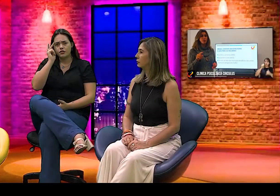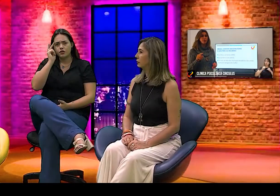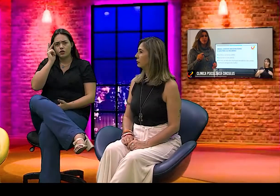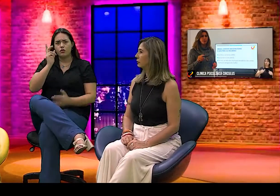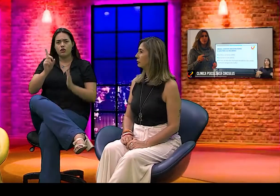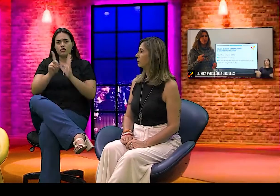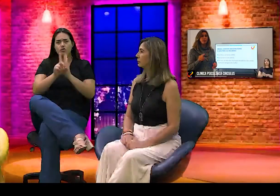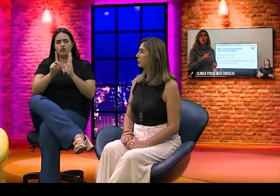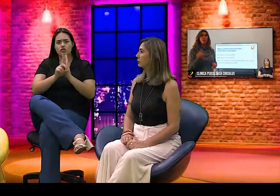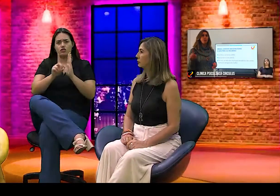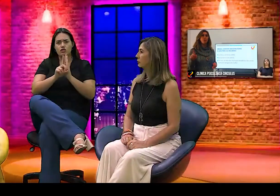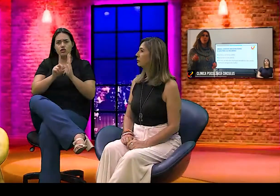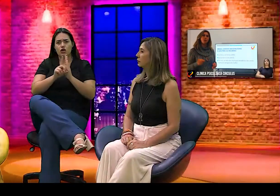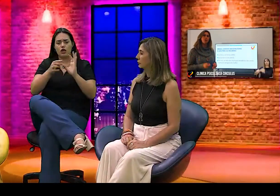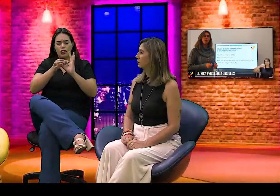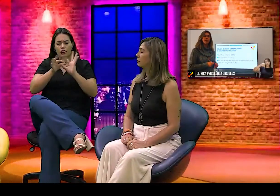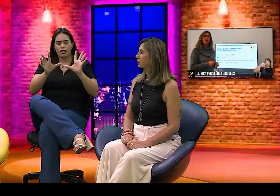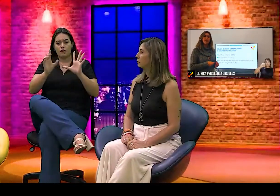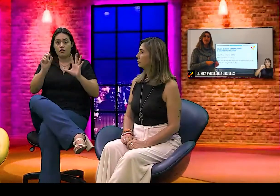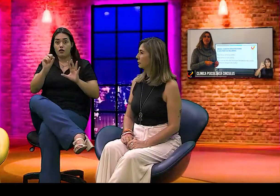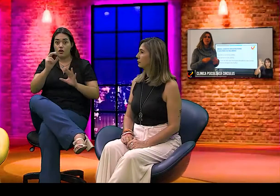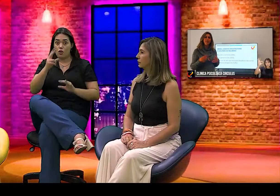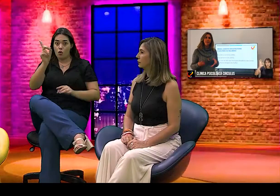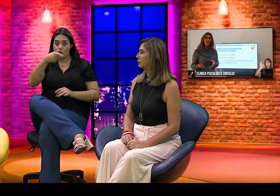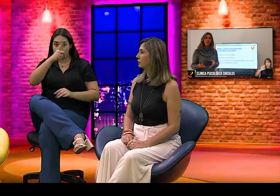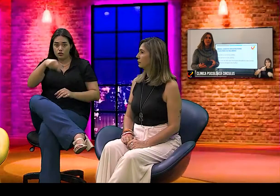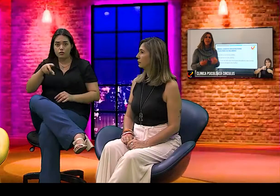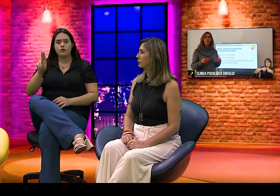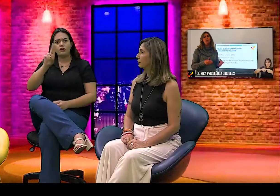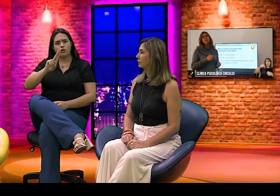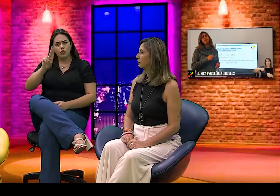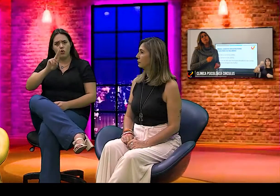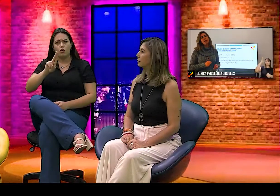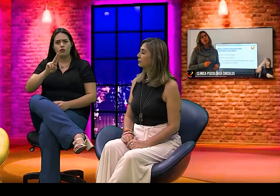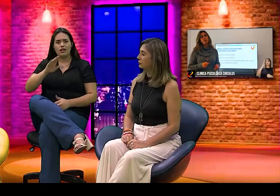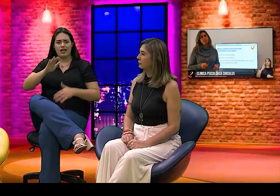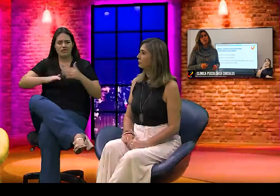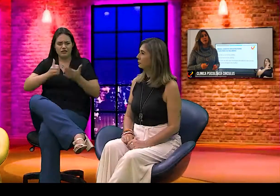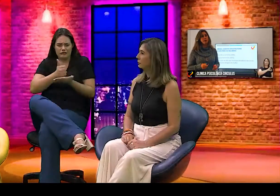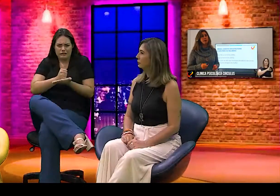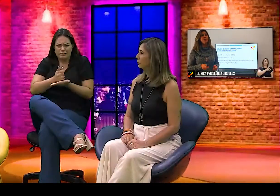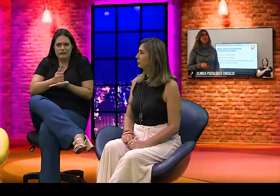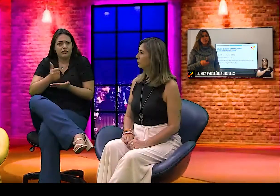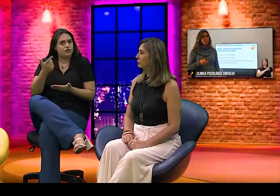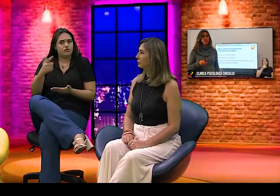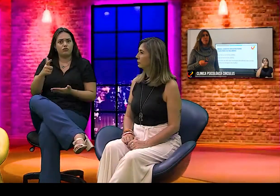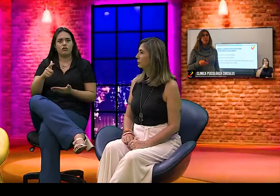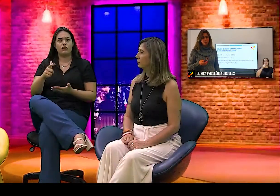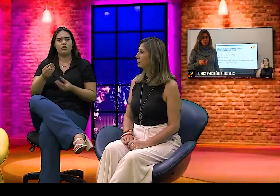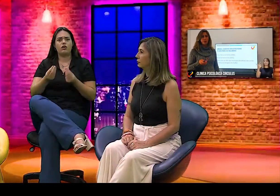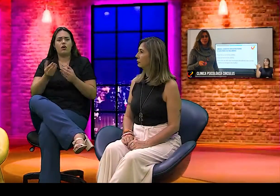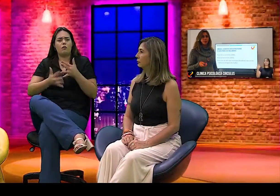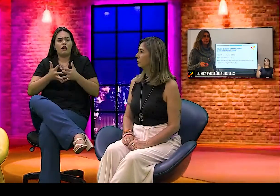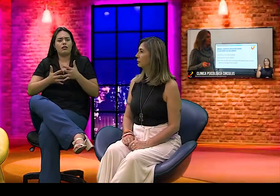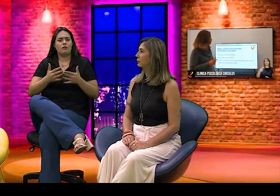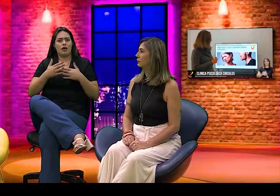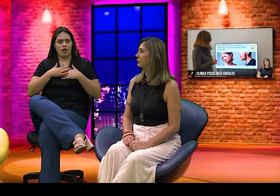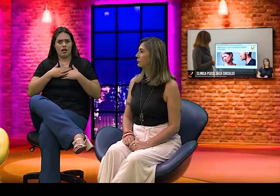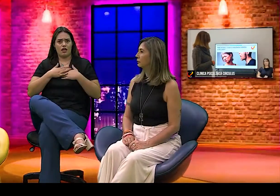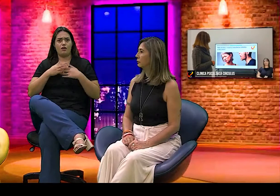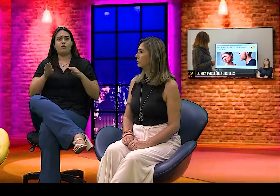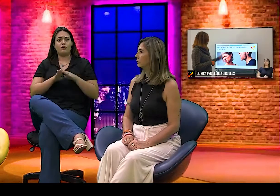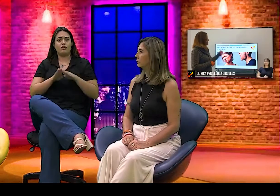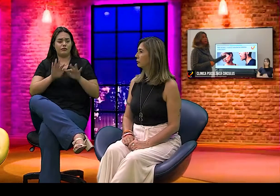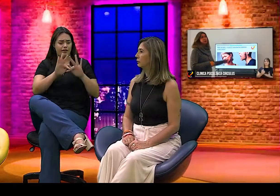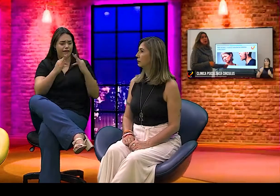essas drogas ilícitas, muitas vezes, né, de uma forma descontrolada, além de prejudicar ela mesma, ela prejudica